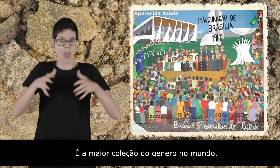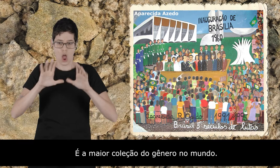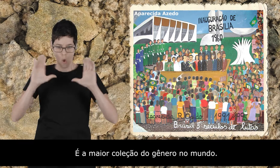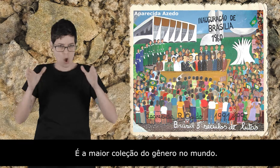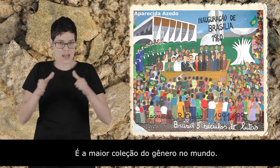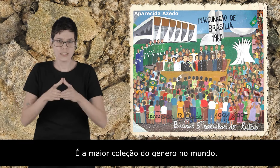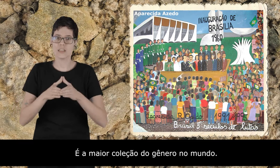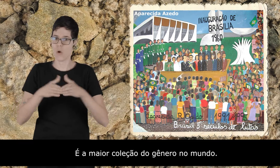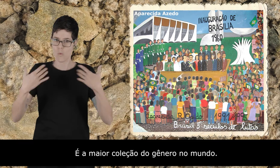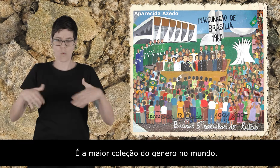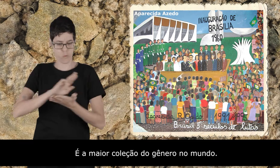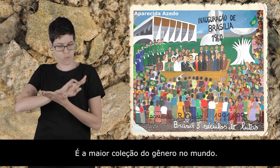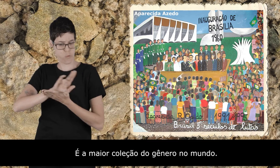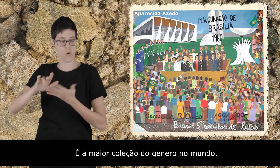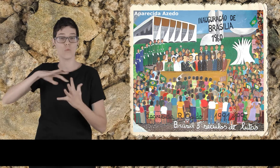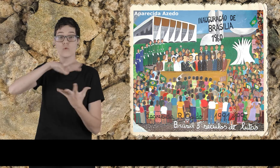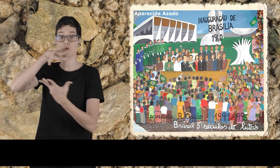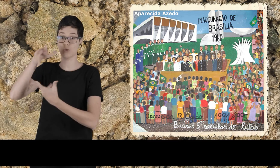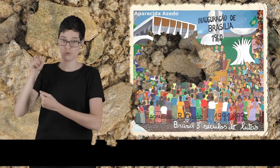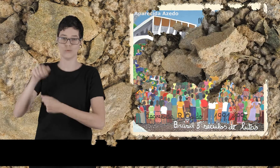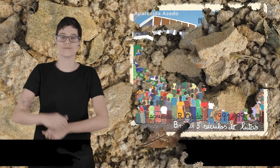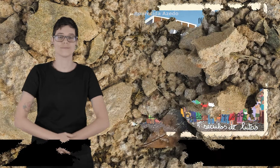É a maior coleção do gênero no mundo.